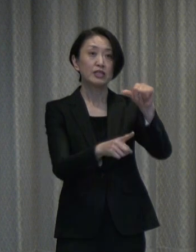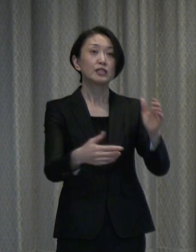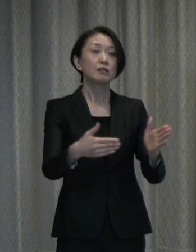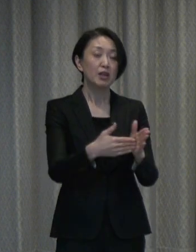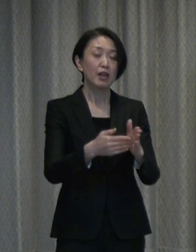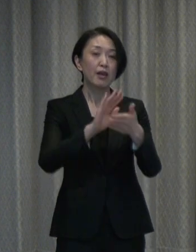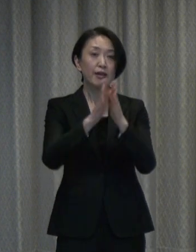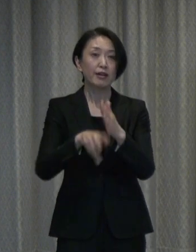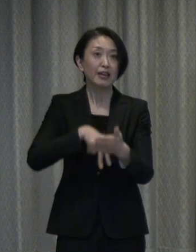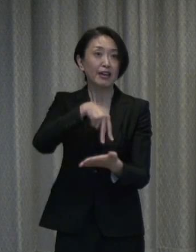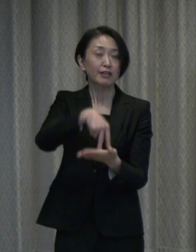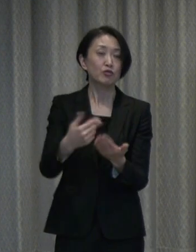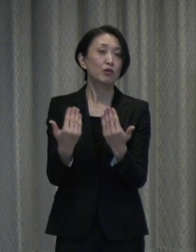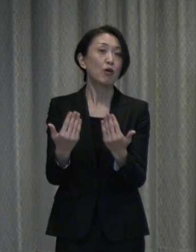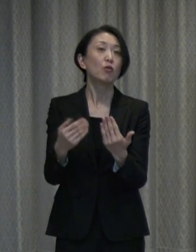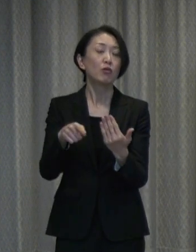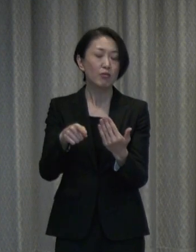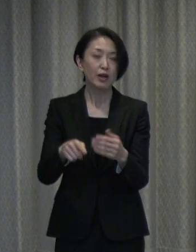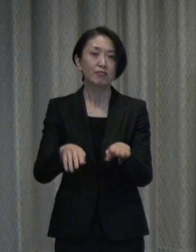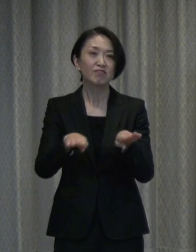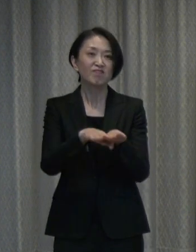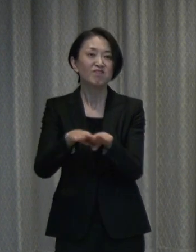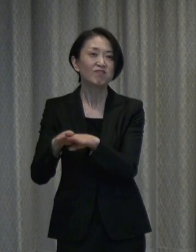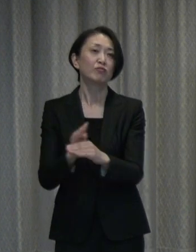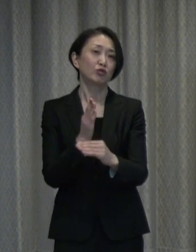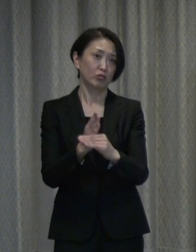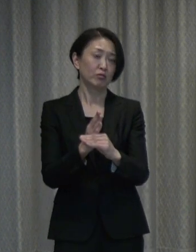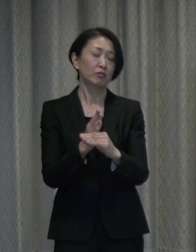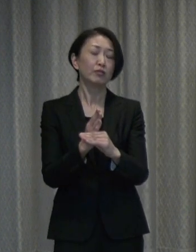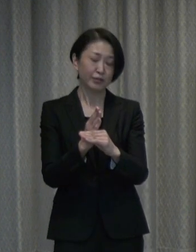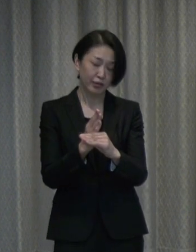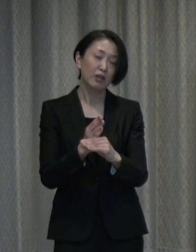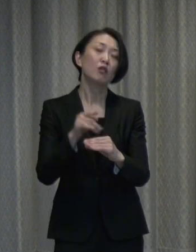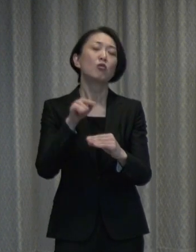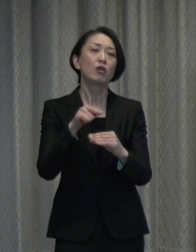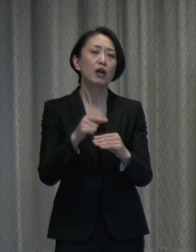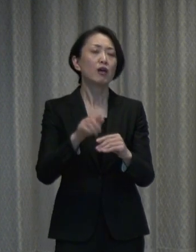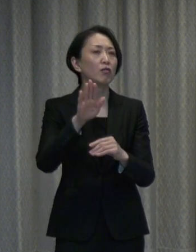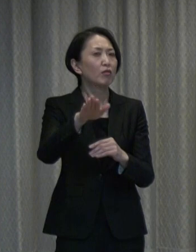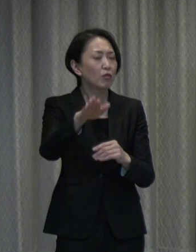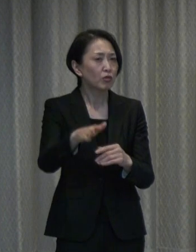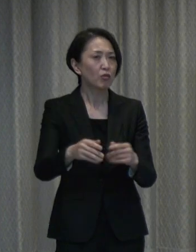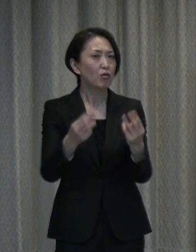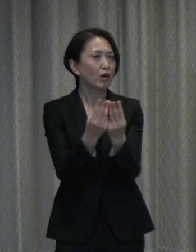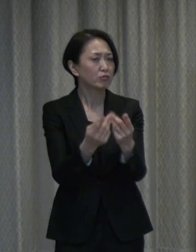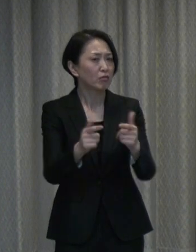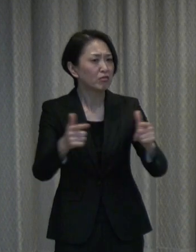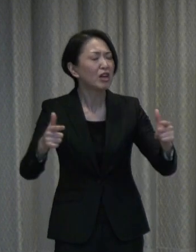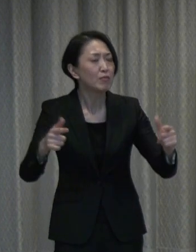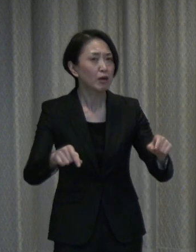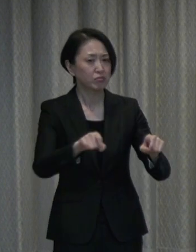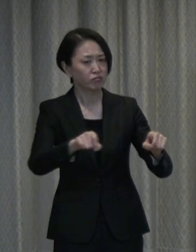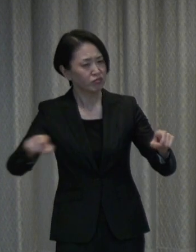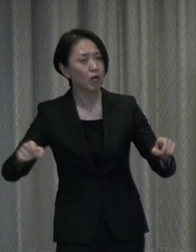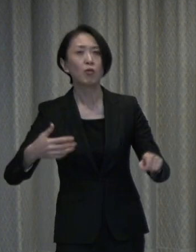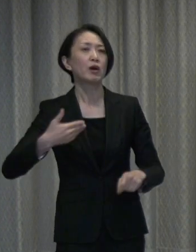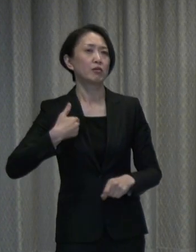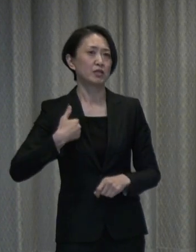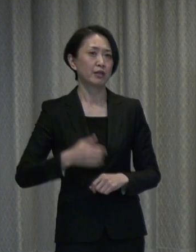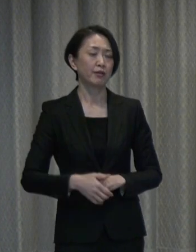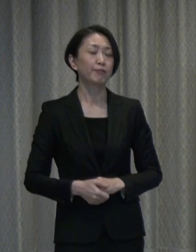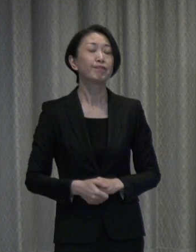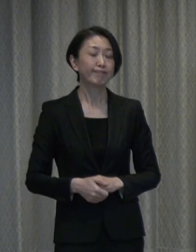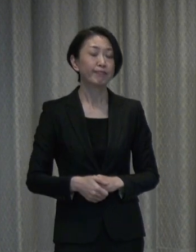校は延長すると、休校延長するということになりましたが、これがさらに延長になってしまうかもしれません。3つ目